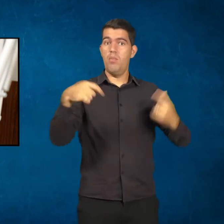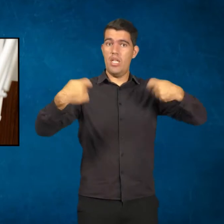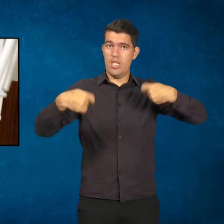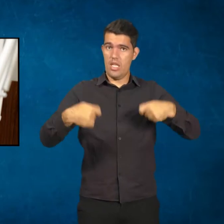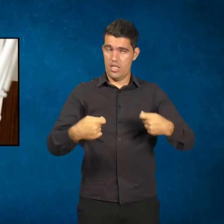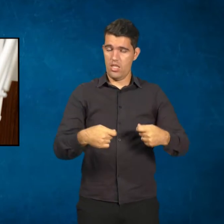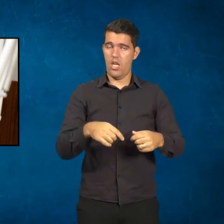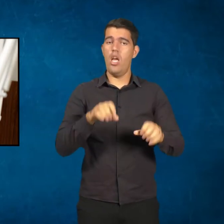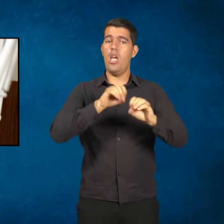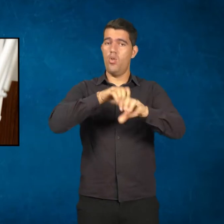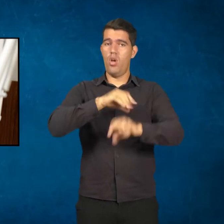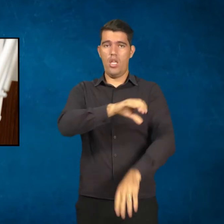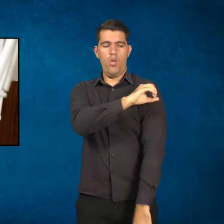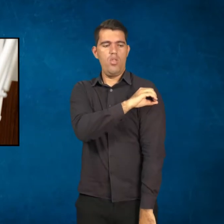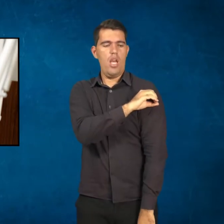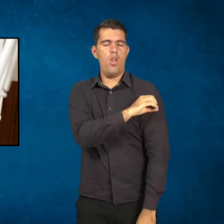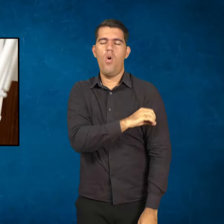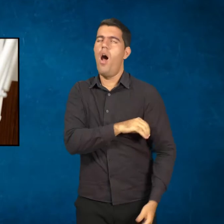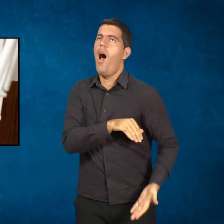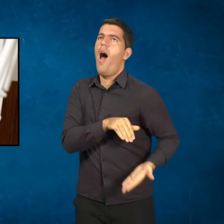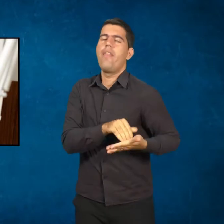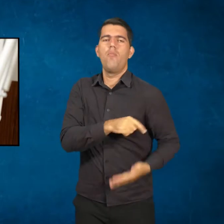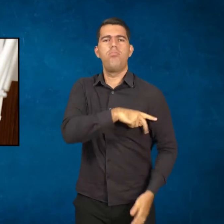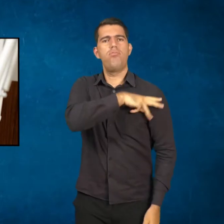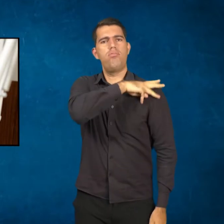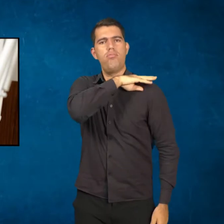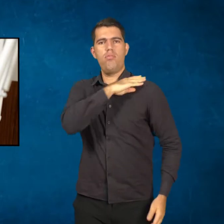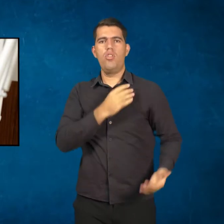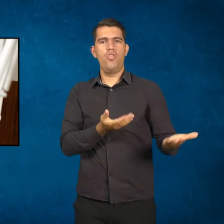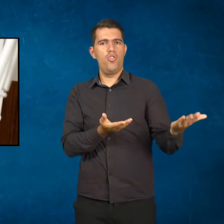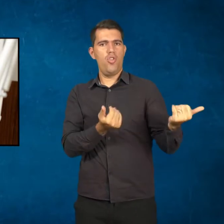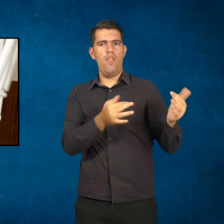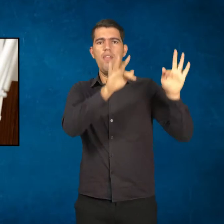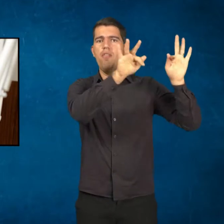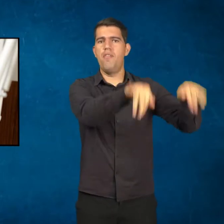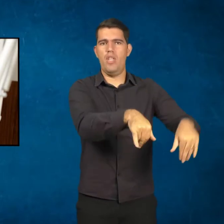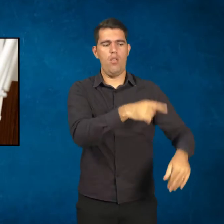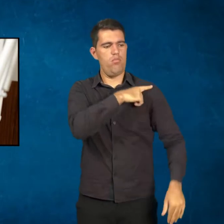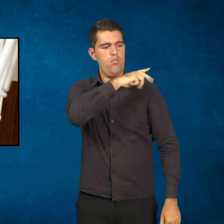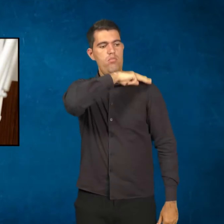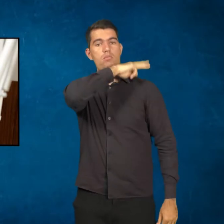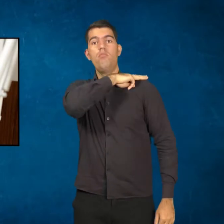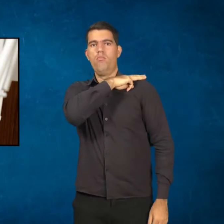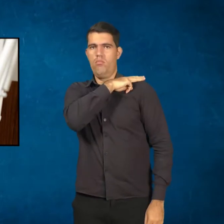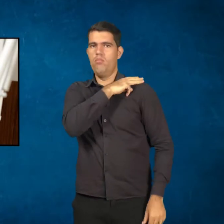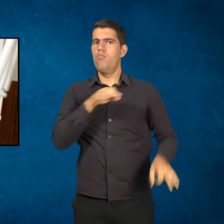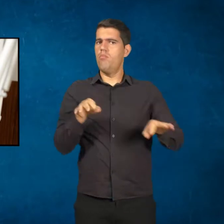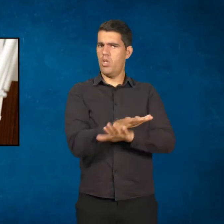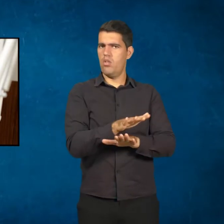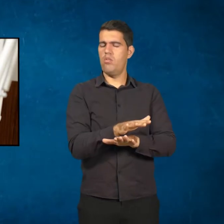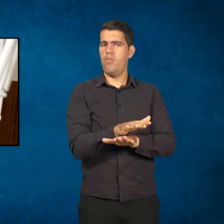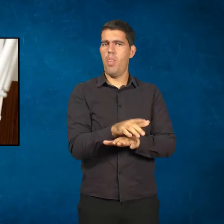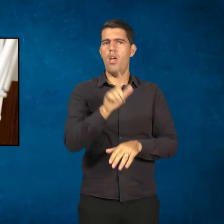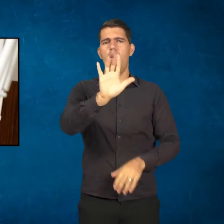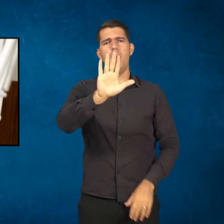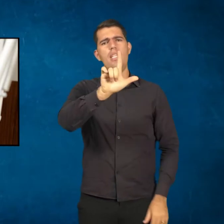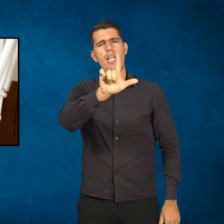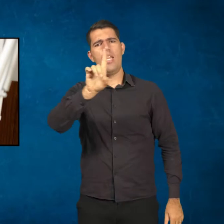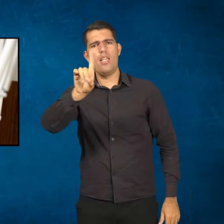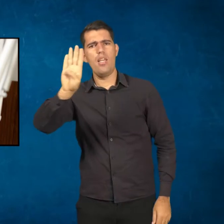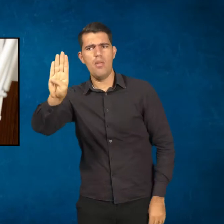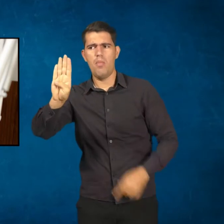zero ao final dando o exemplo o final do ensino médio da hora de